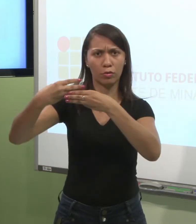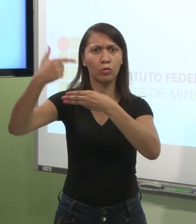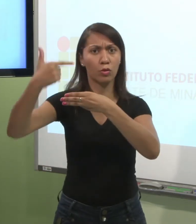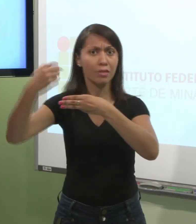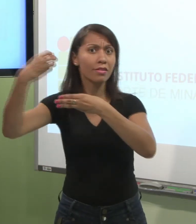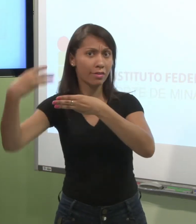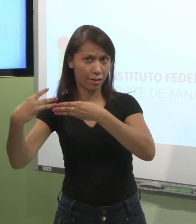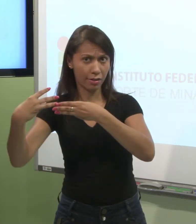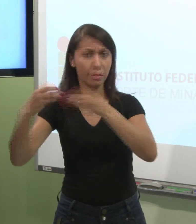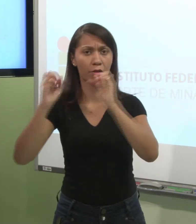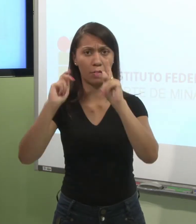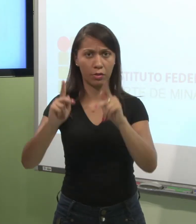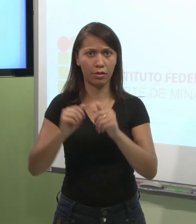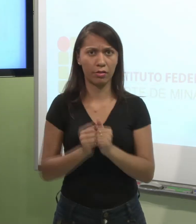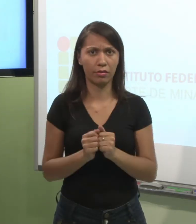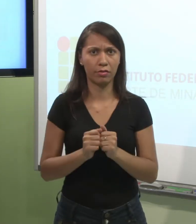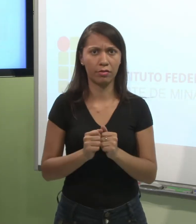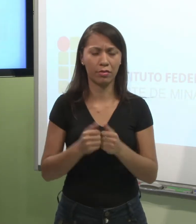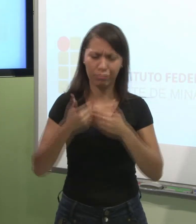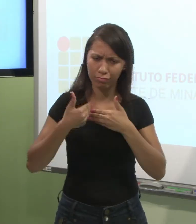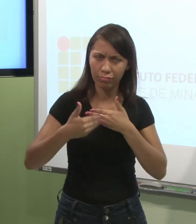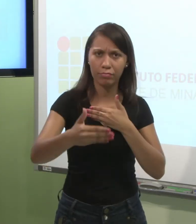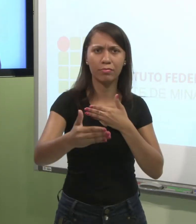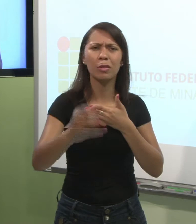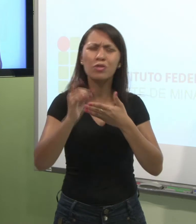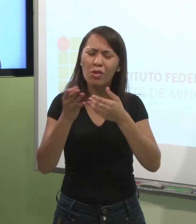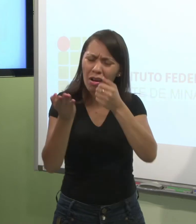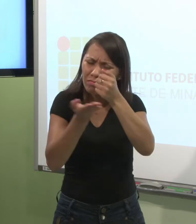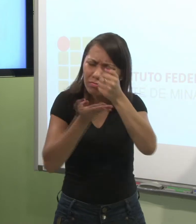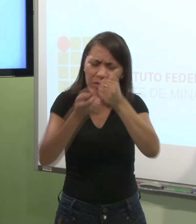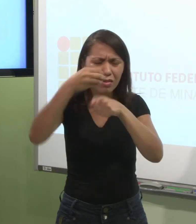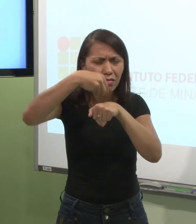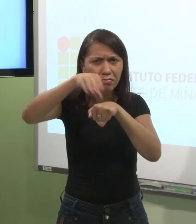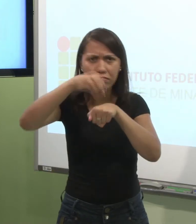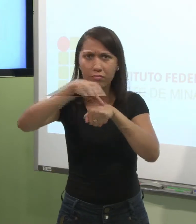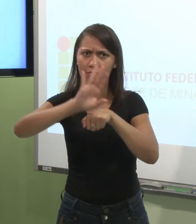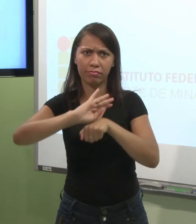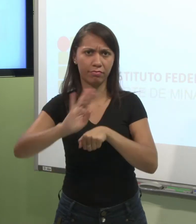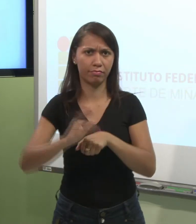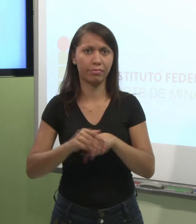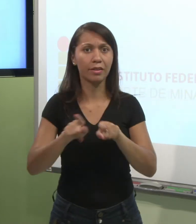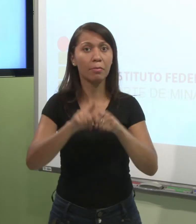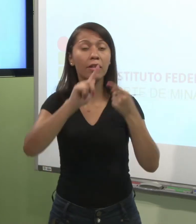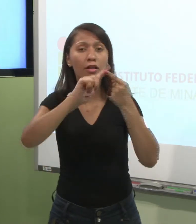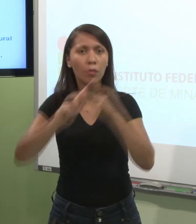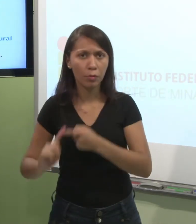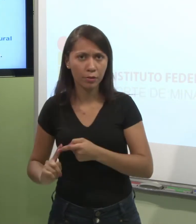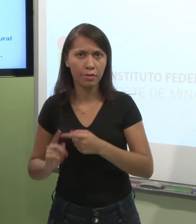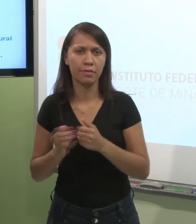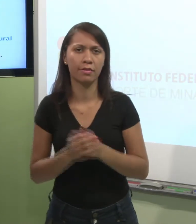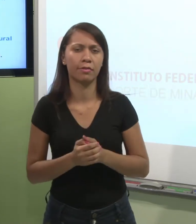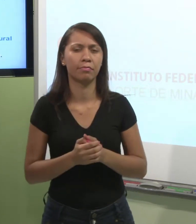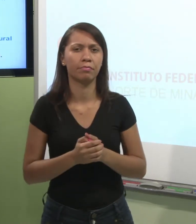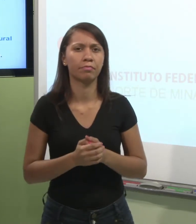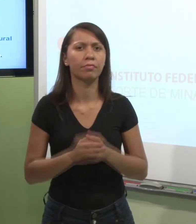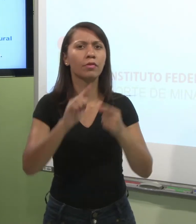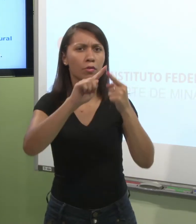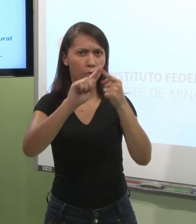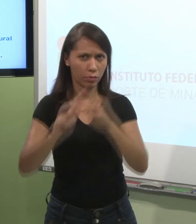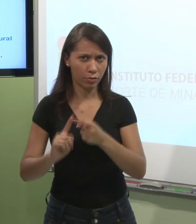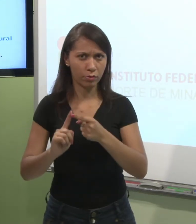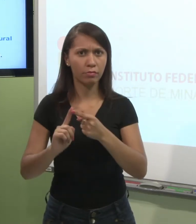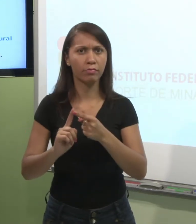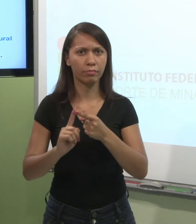disciplina. Hoje, continuarei trabalhando com a noção básica e agora da concordância. Concordância